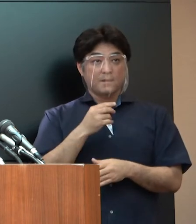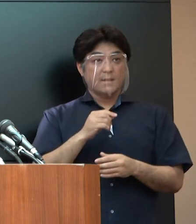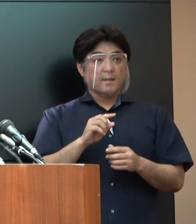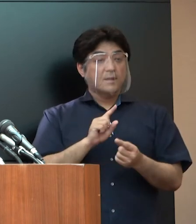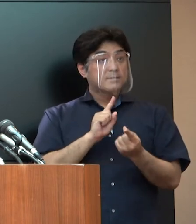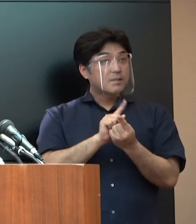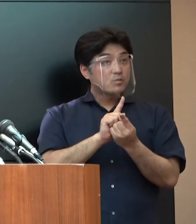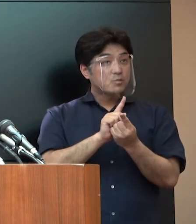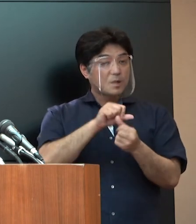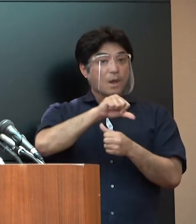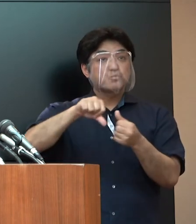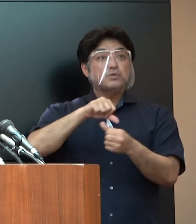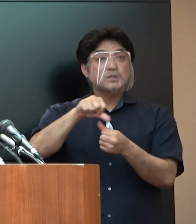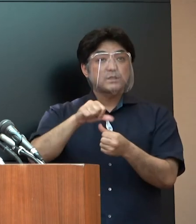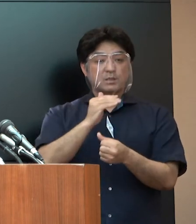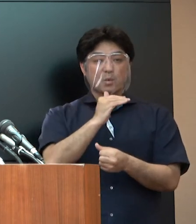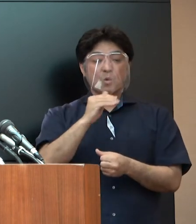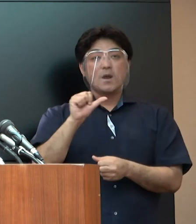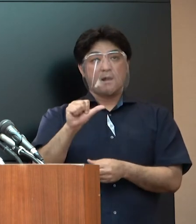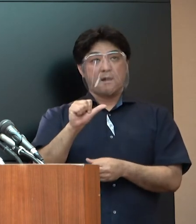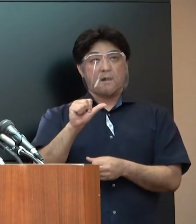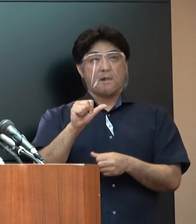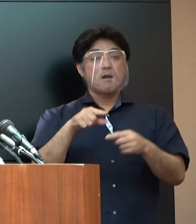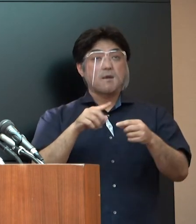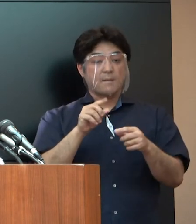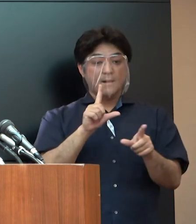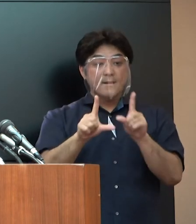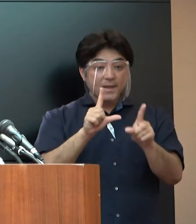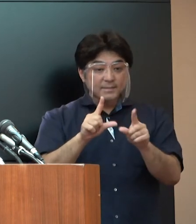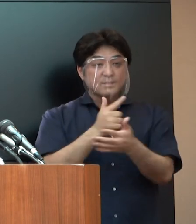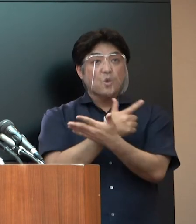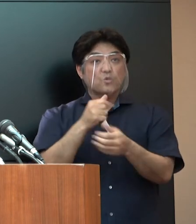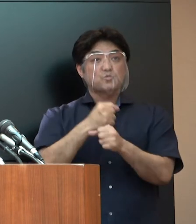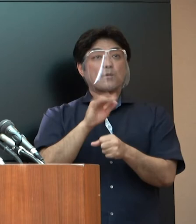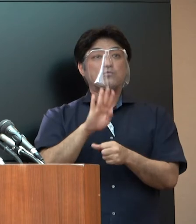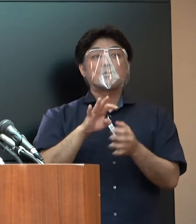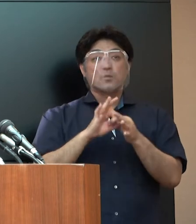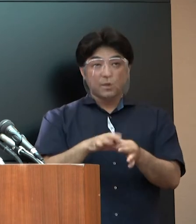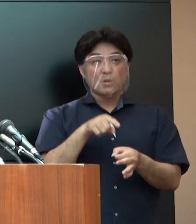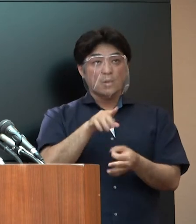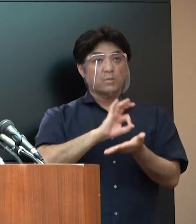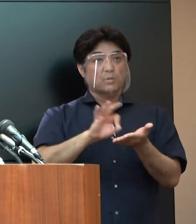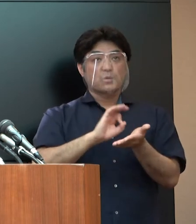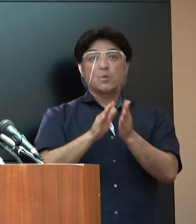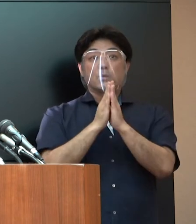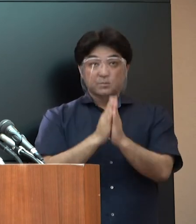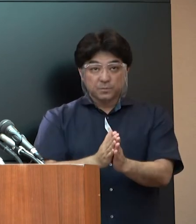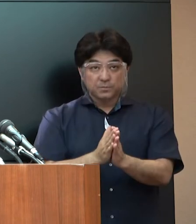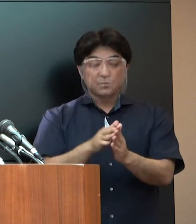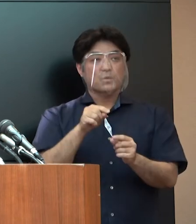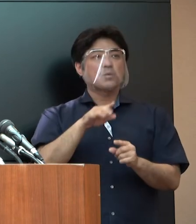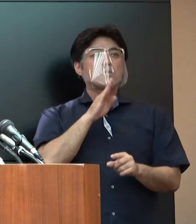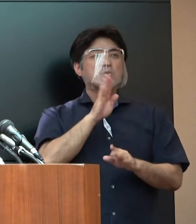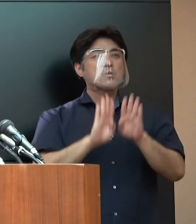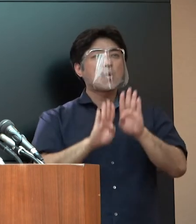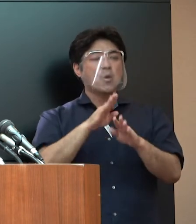プリココアや沖縄県公式 LINE アカウントのご利用もお願いいたします。この